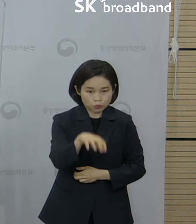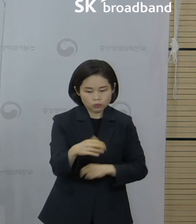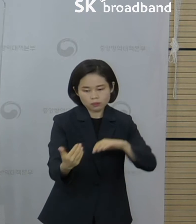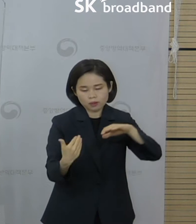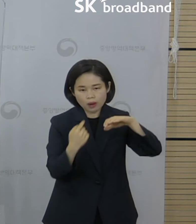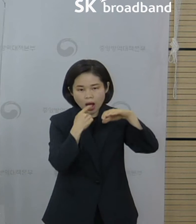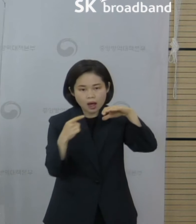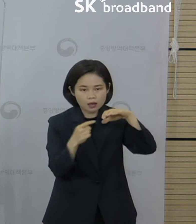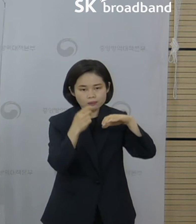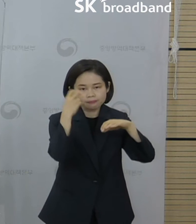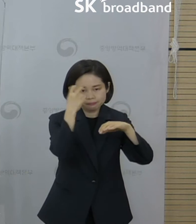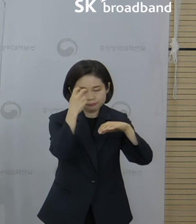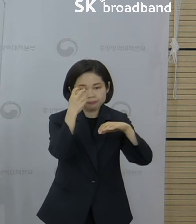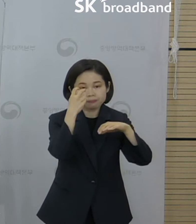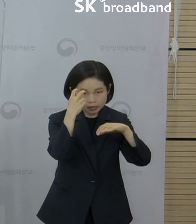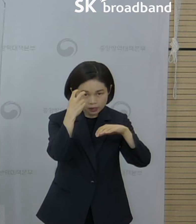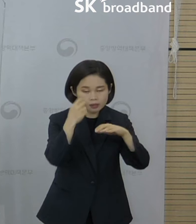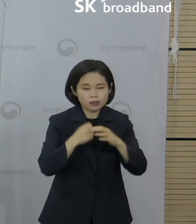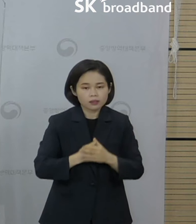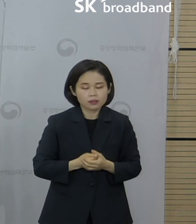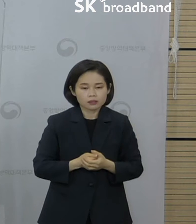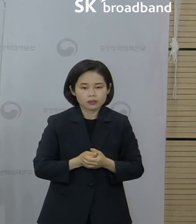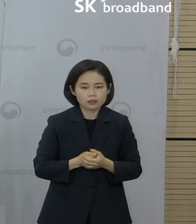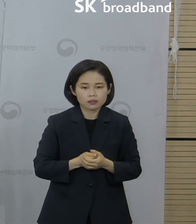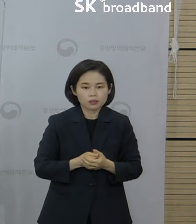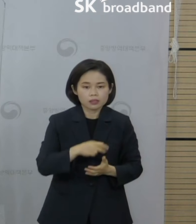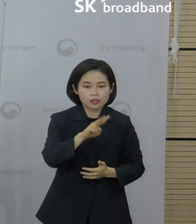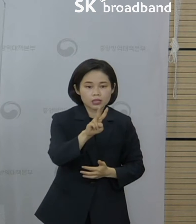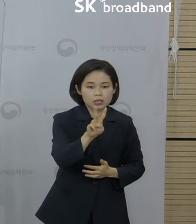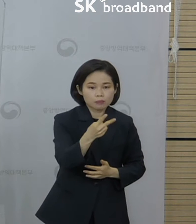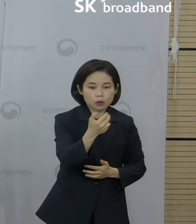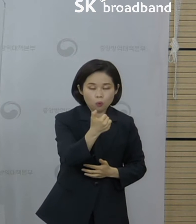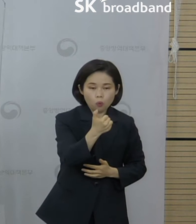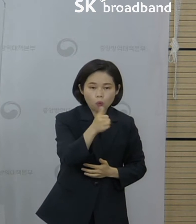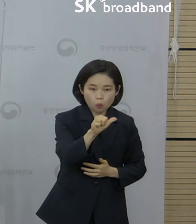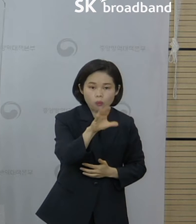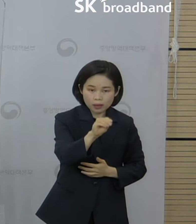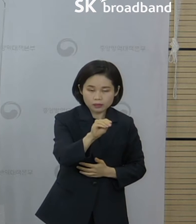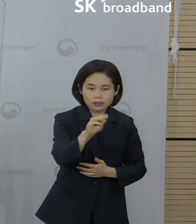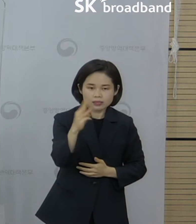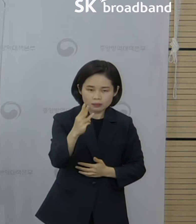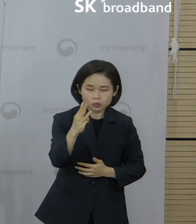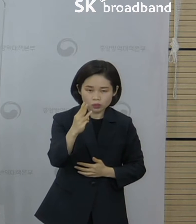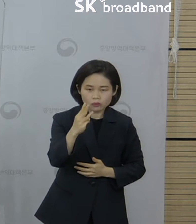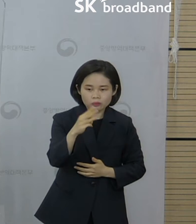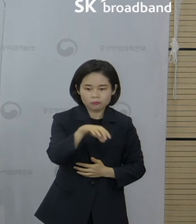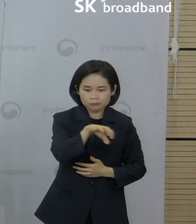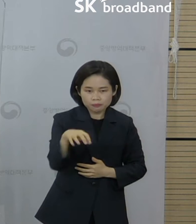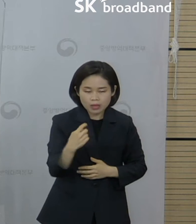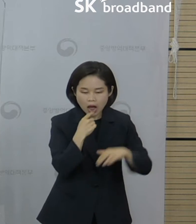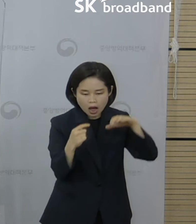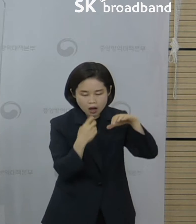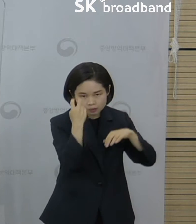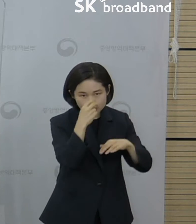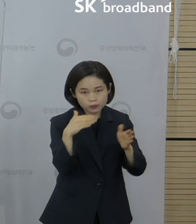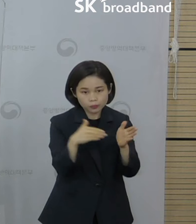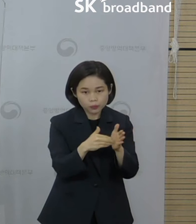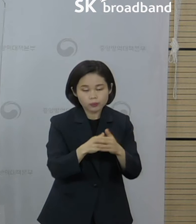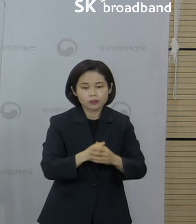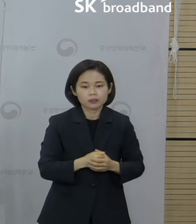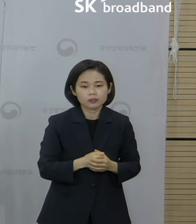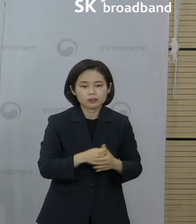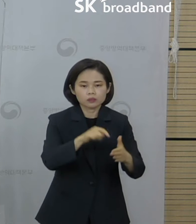선제 검사를 실시한 결과 총 205만 3,262건의 검사가 시행되었고, 이